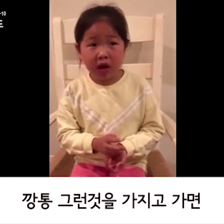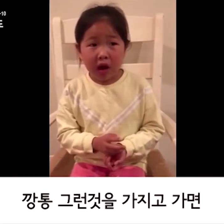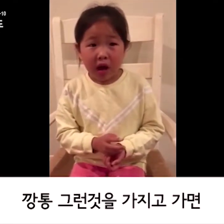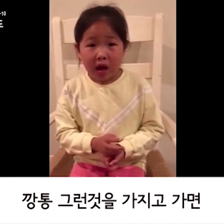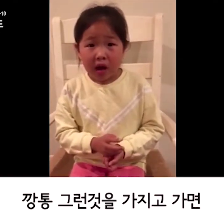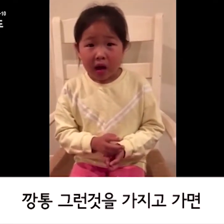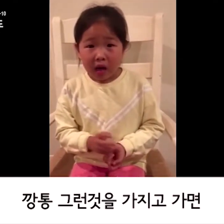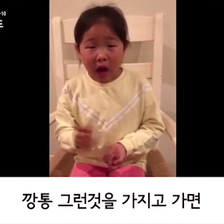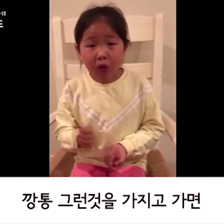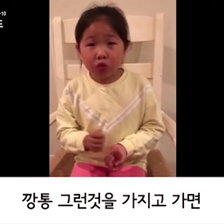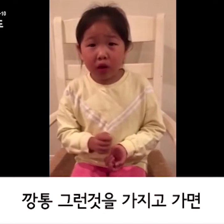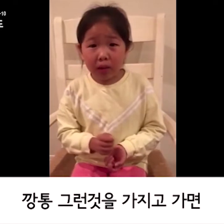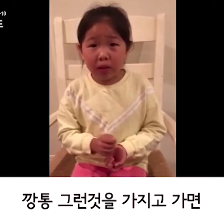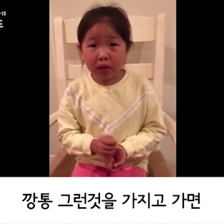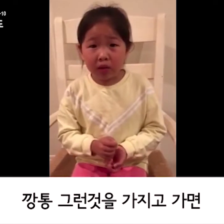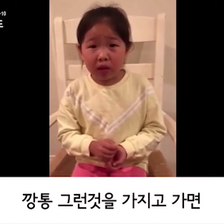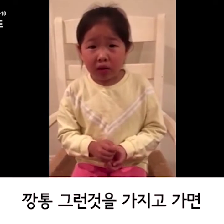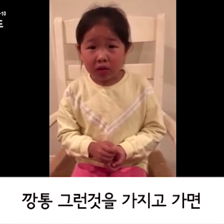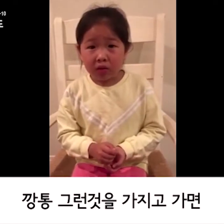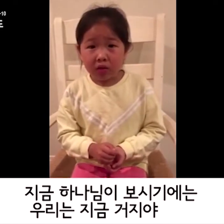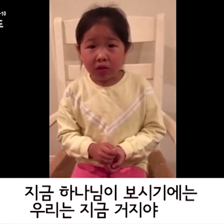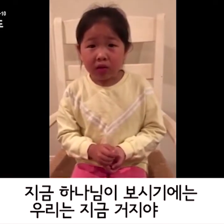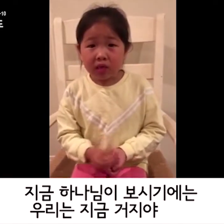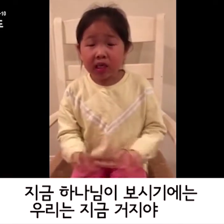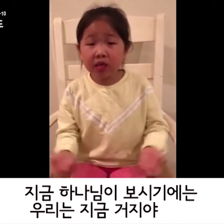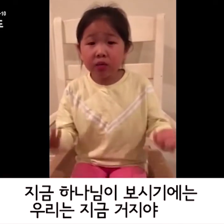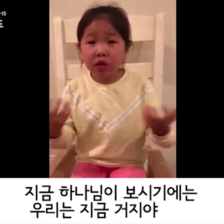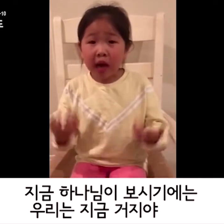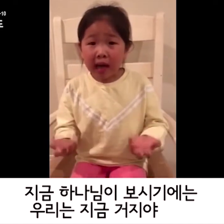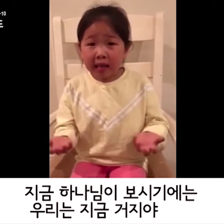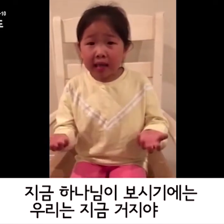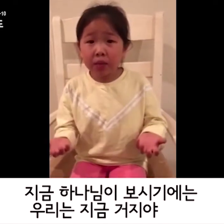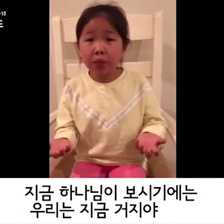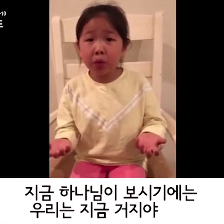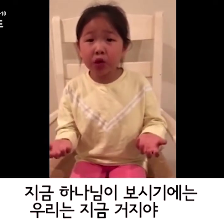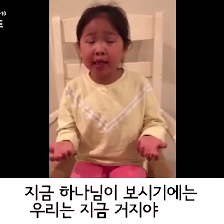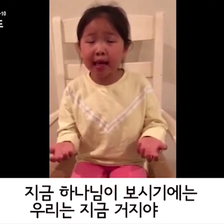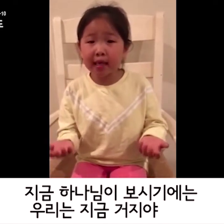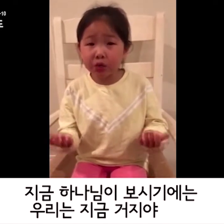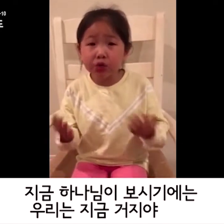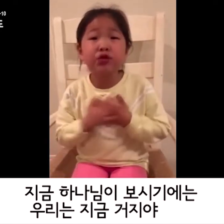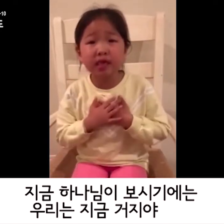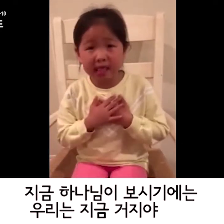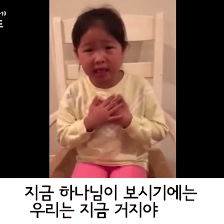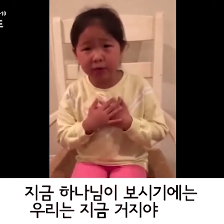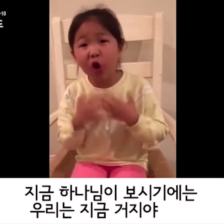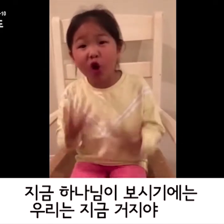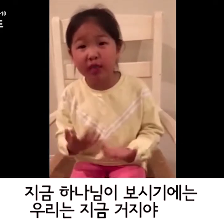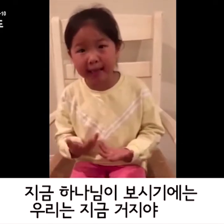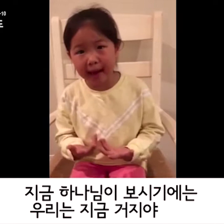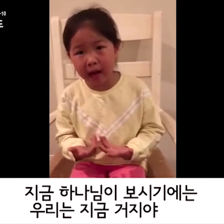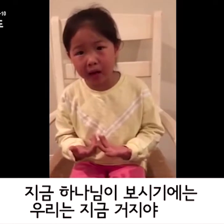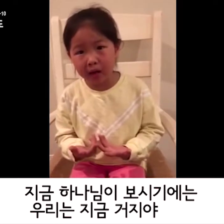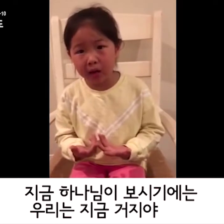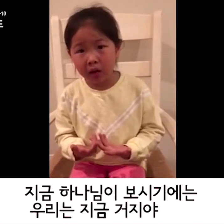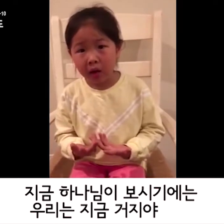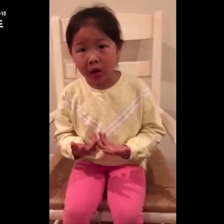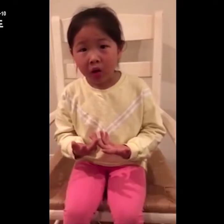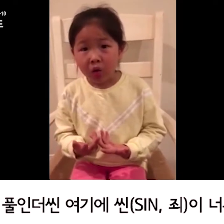거를 갖고 가면 지금 하나님이 보시기에는 우린 지금